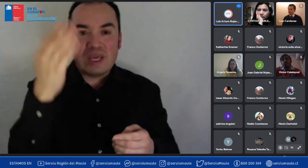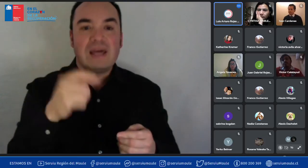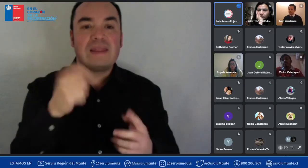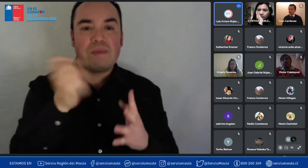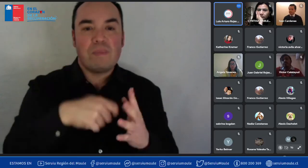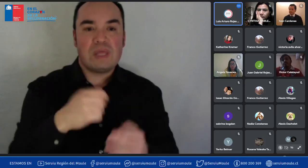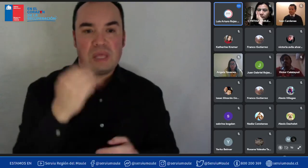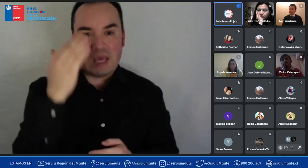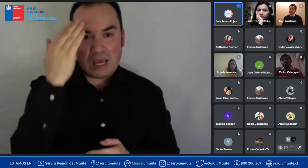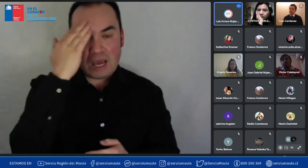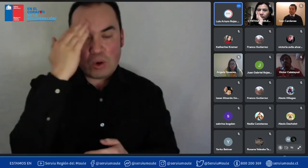ya